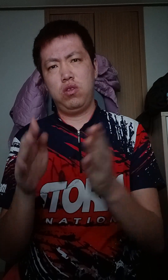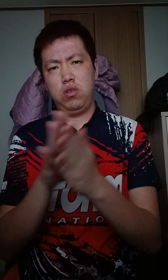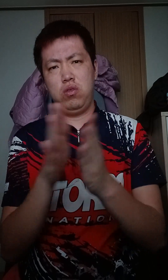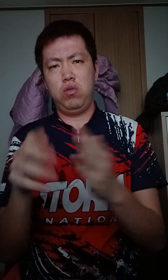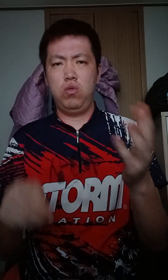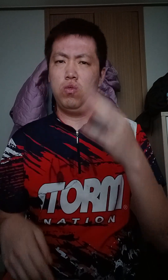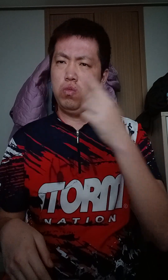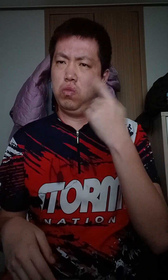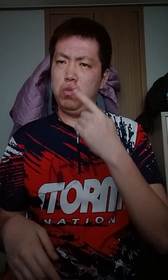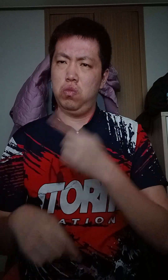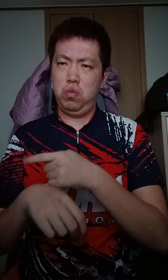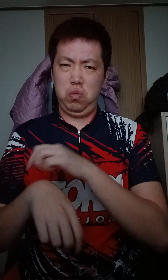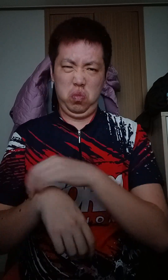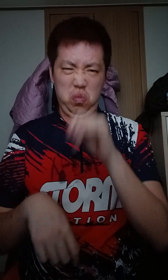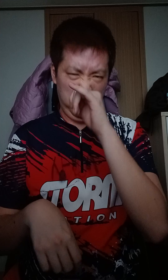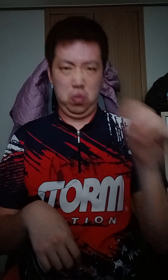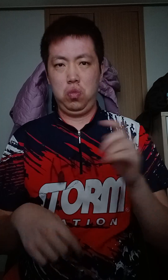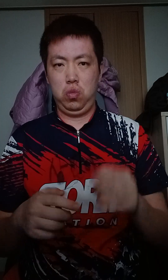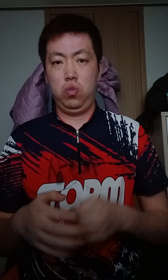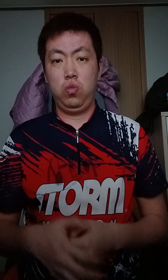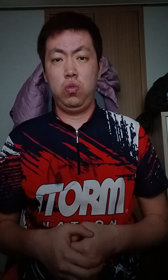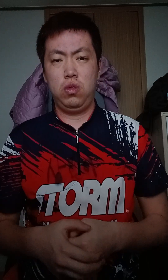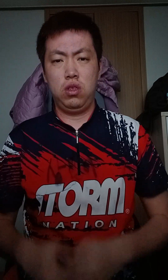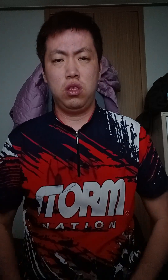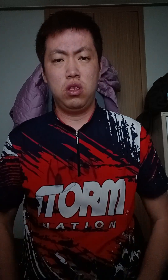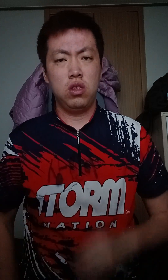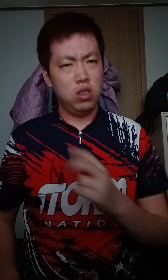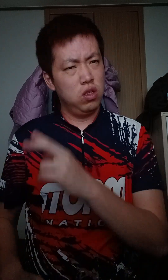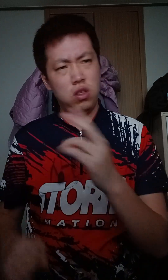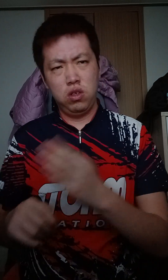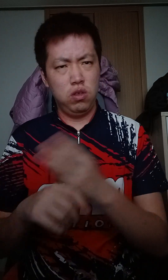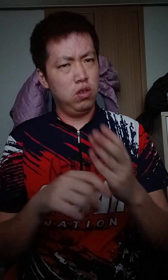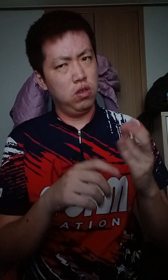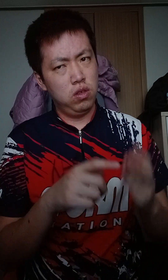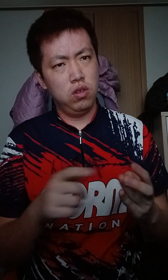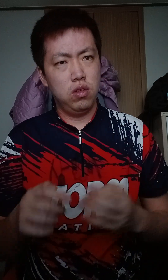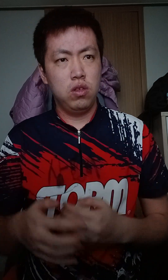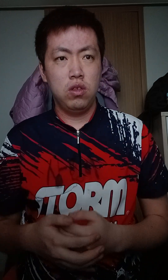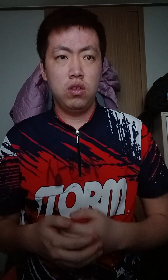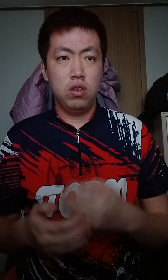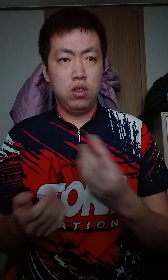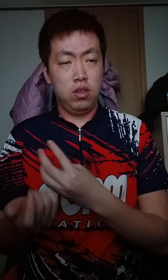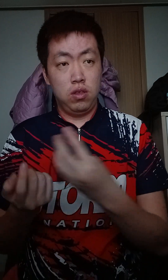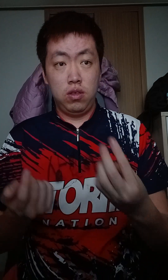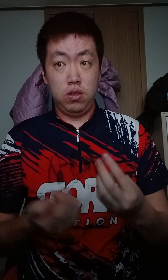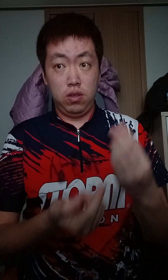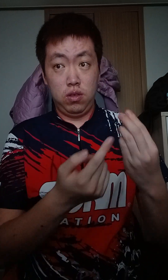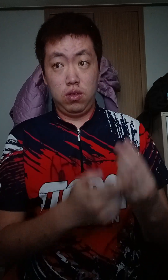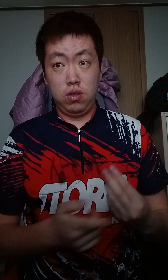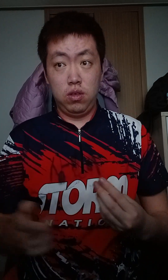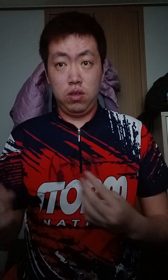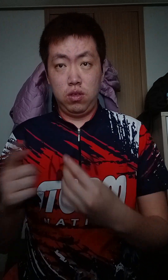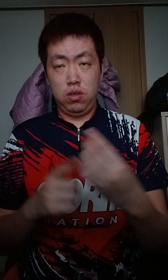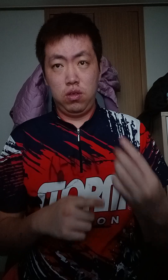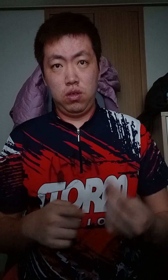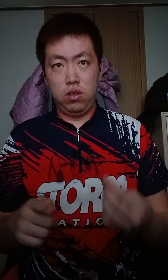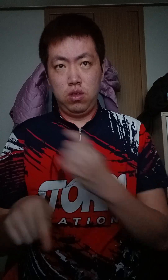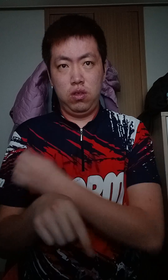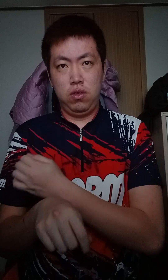없는 상황입니다. 처리를 못하는 애들이 거의 대부분이에요. 장애인 화장실에서는 그래도 넓으니까 교사나 선생님들이 들어가서